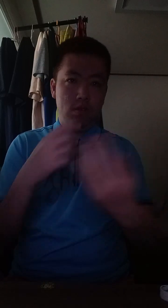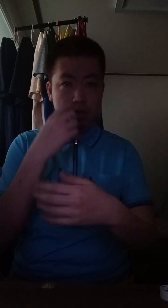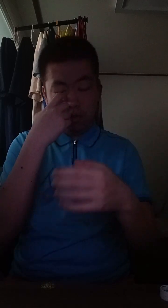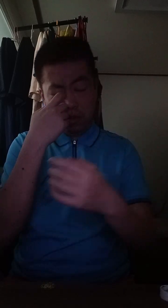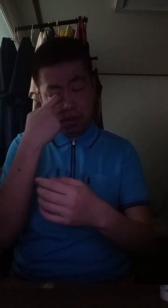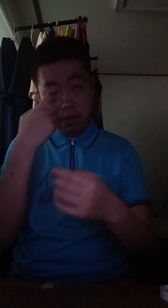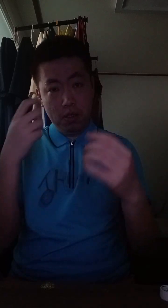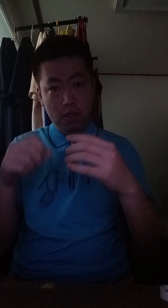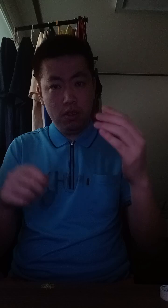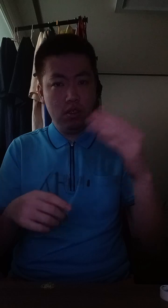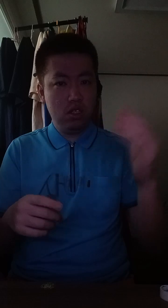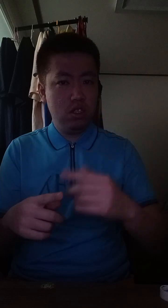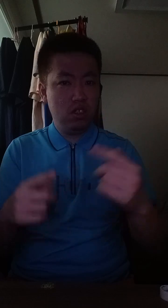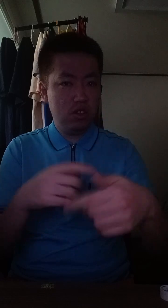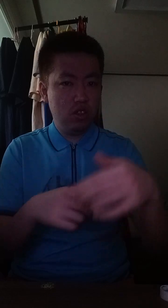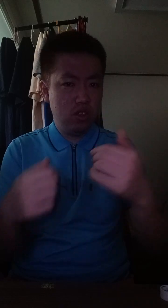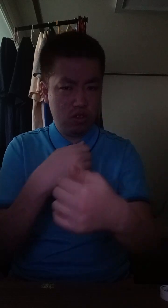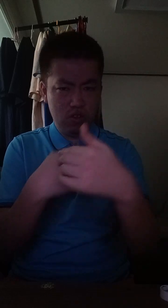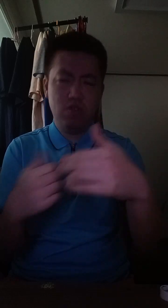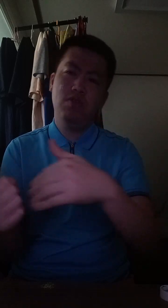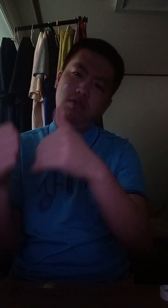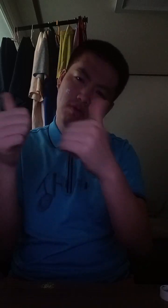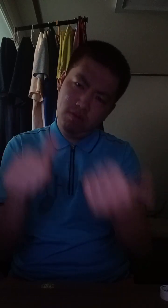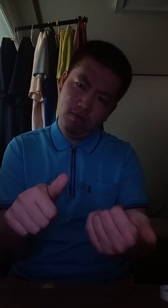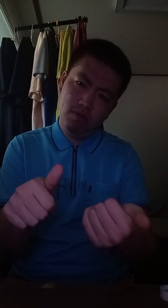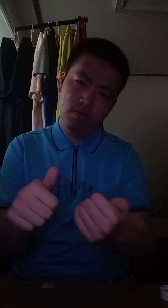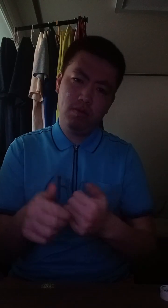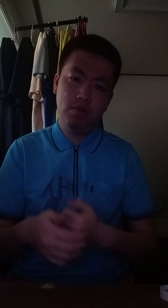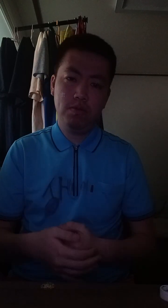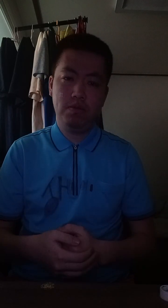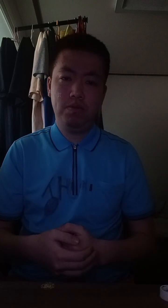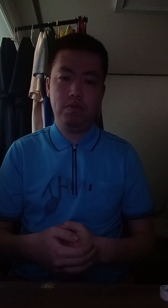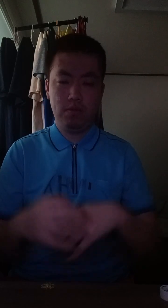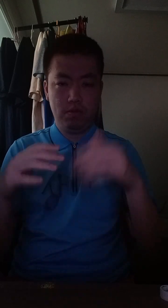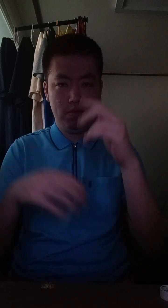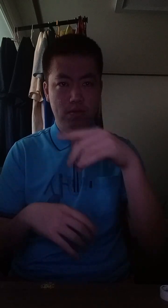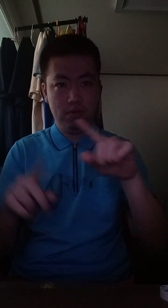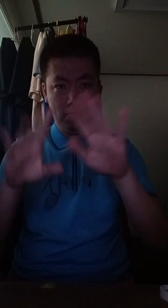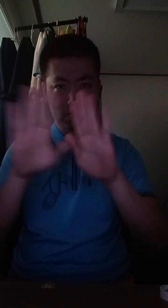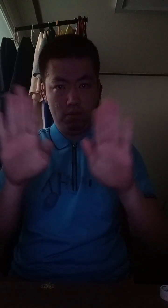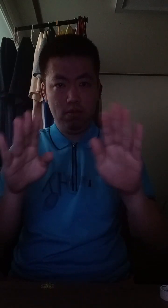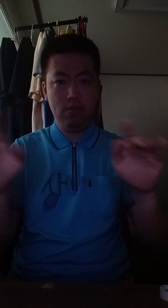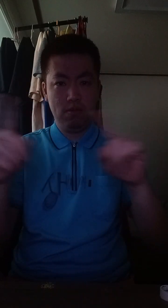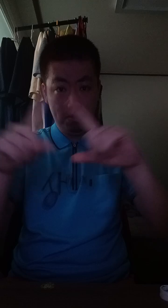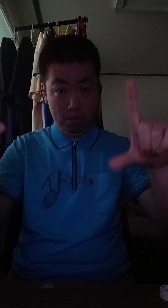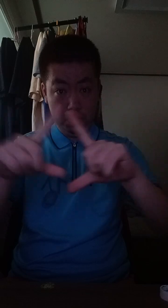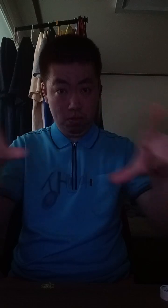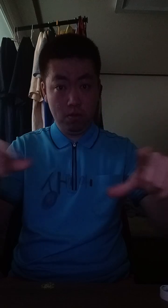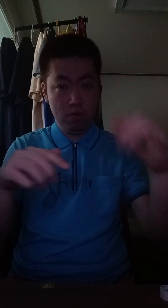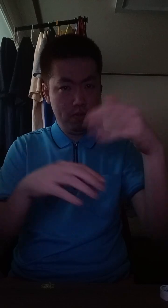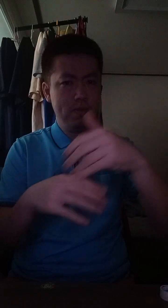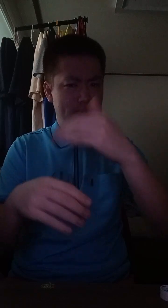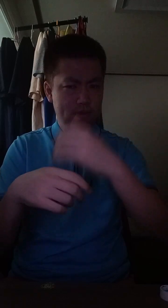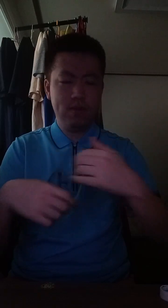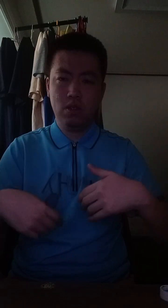50대 남성이 열차에 치여 숨졌습니다. 공사 중이던 스크린도어가 작동했다면 막을 수 있는